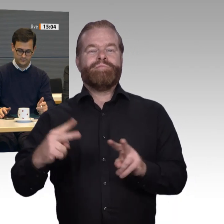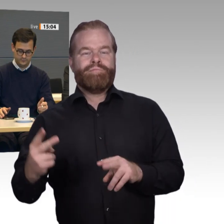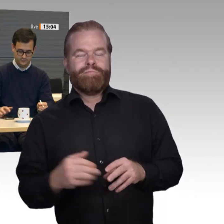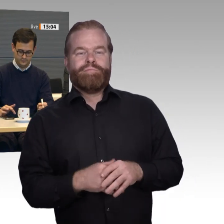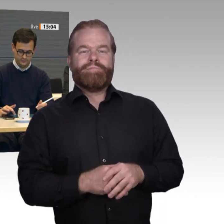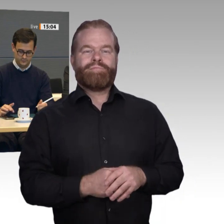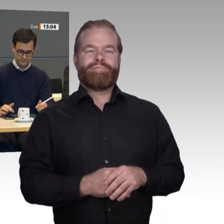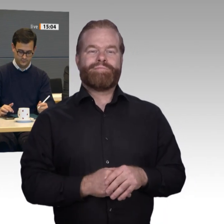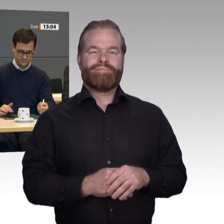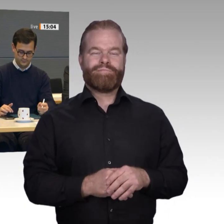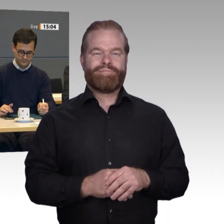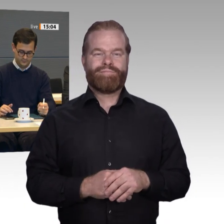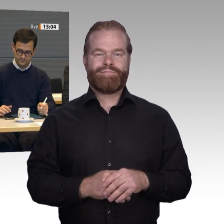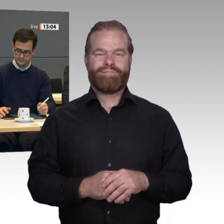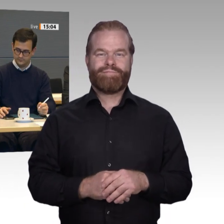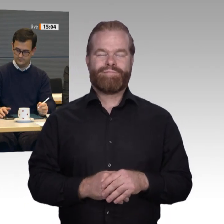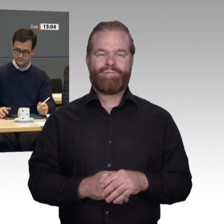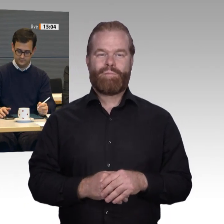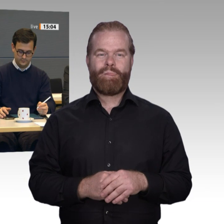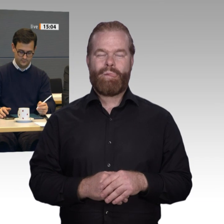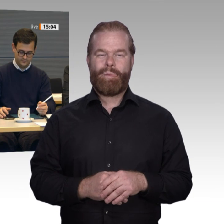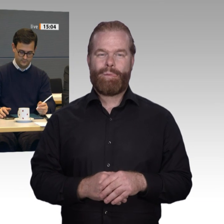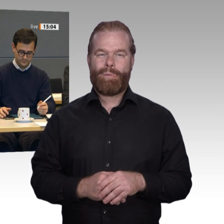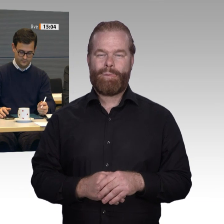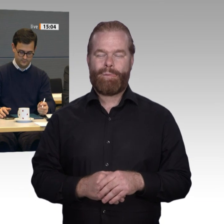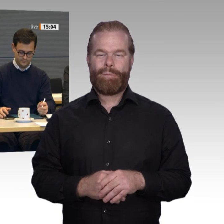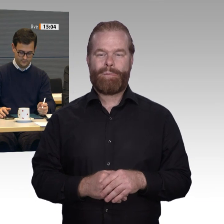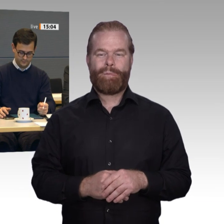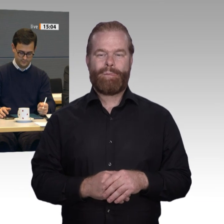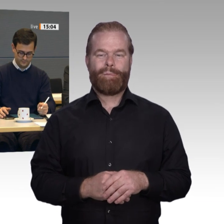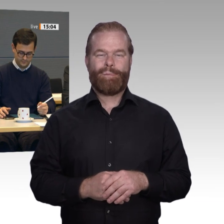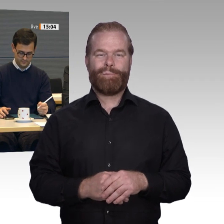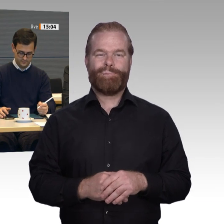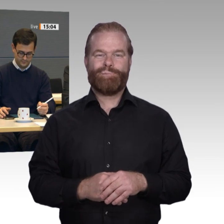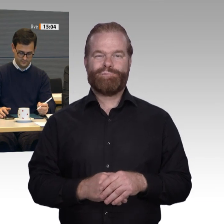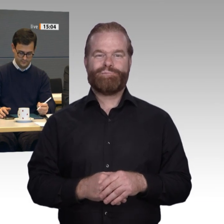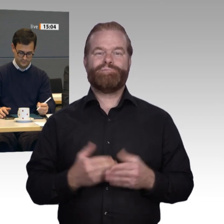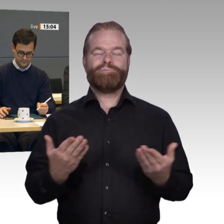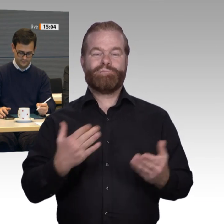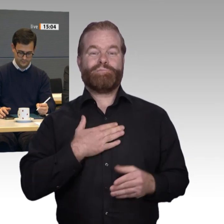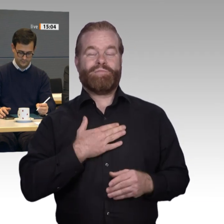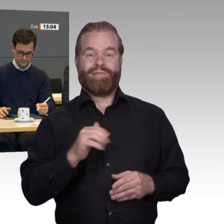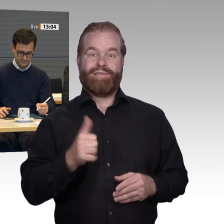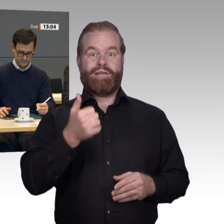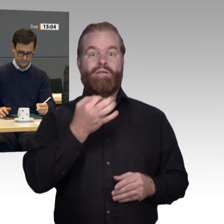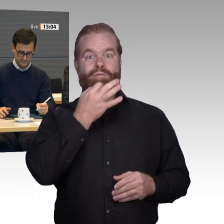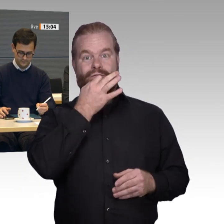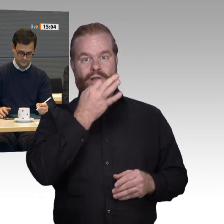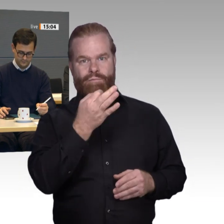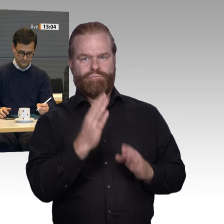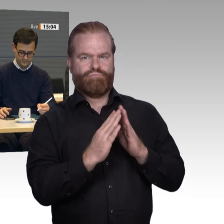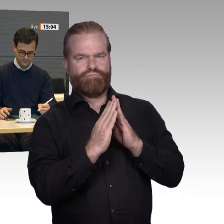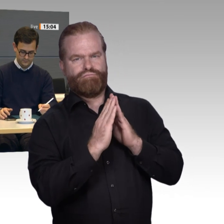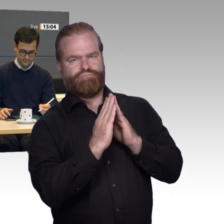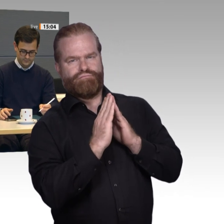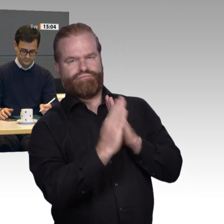Vielen Dank, Herr Vorsitzender. Meine erste Frage richtet sich zum Themenkomplex der 100.000-Euro-Regelung an